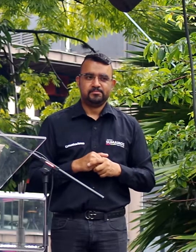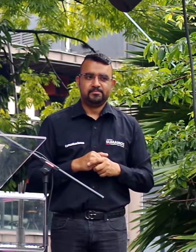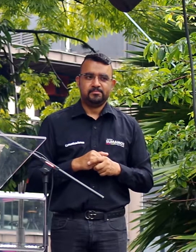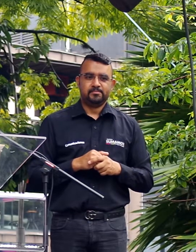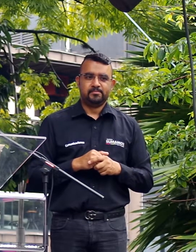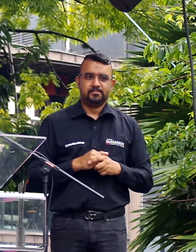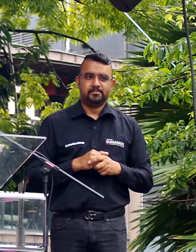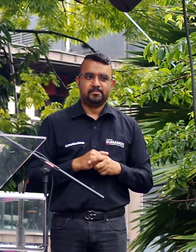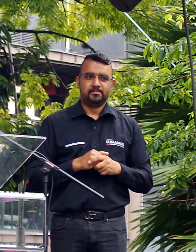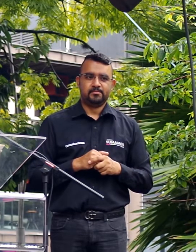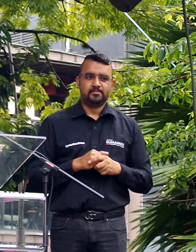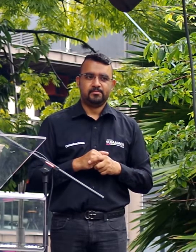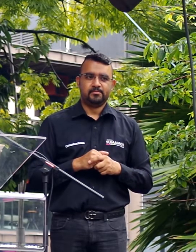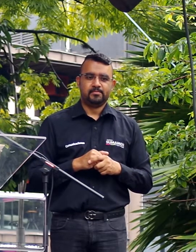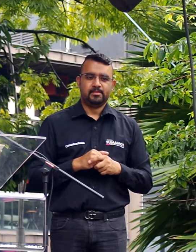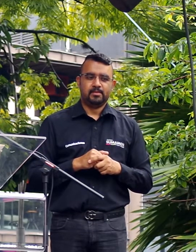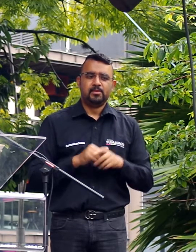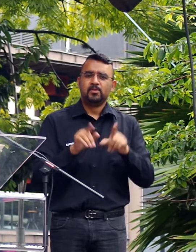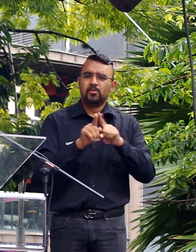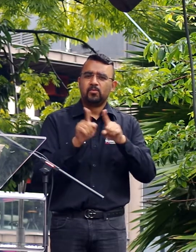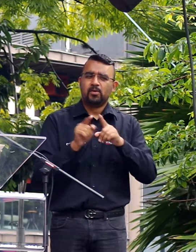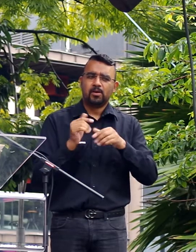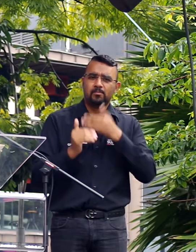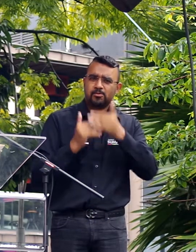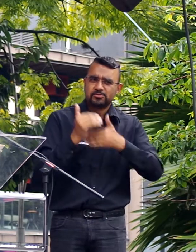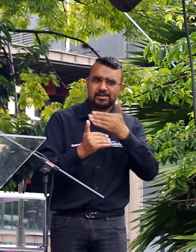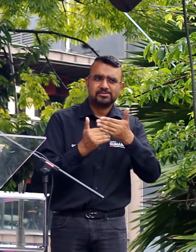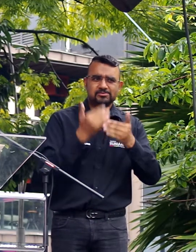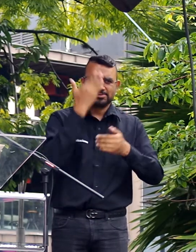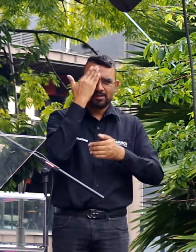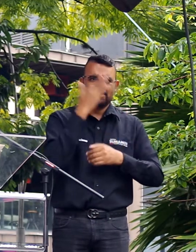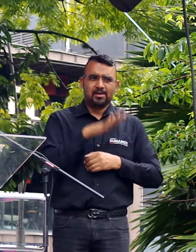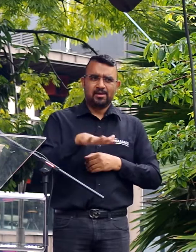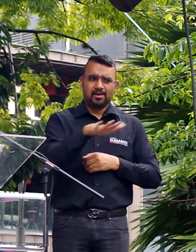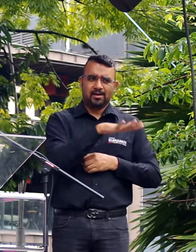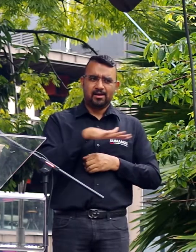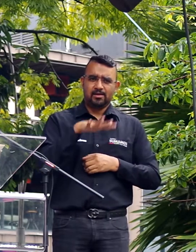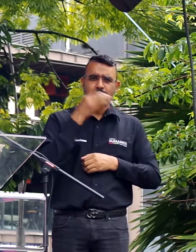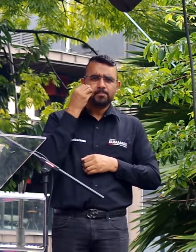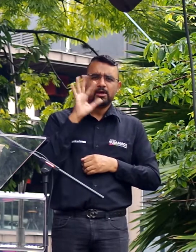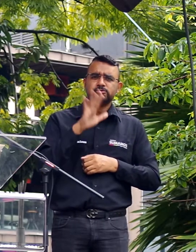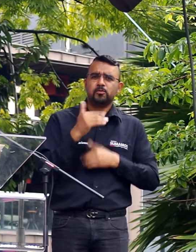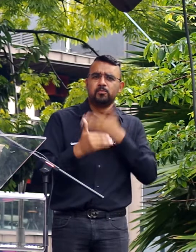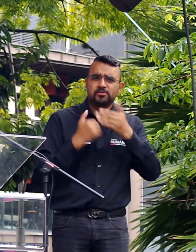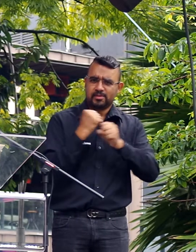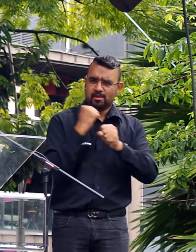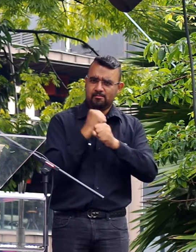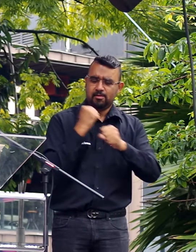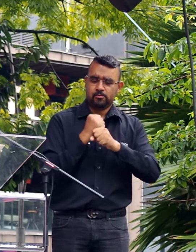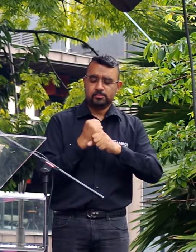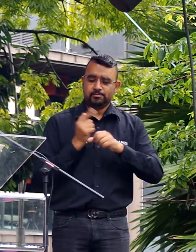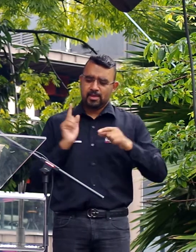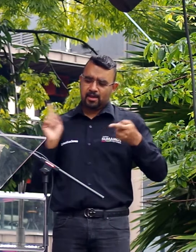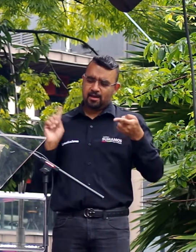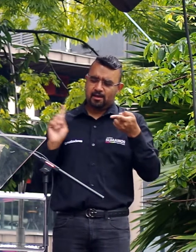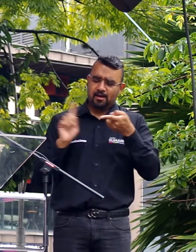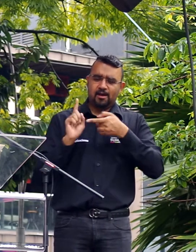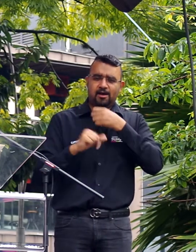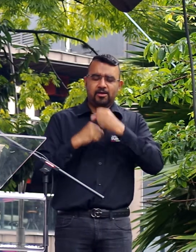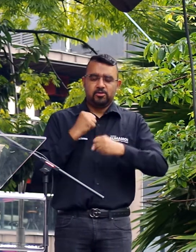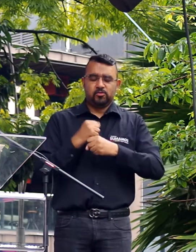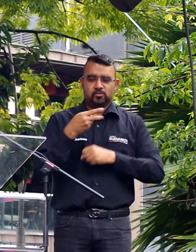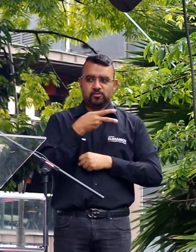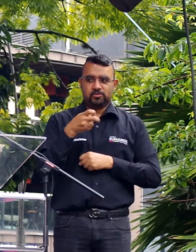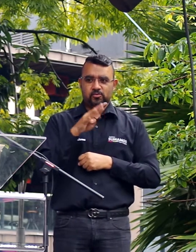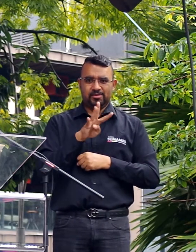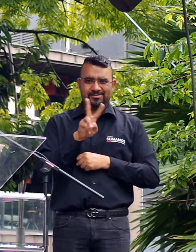Esto es el reflejo de lo que venimos haciendo en Envigado. Y en esos 247 años de